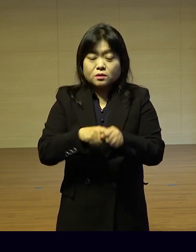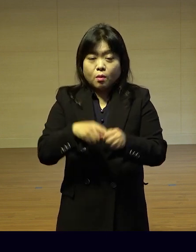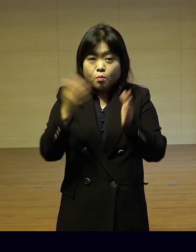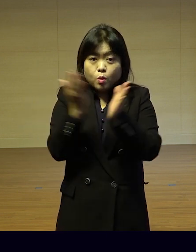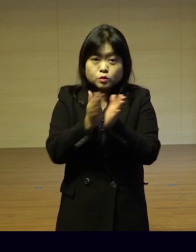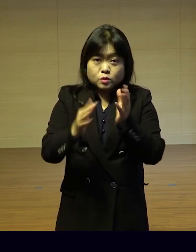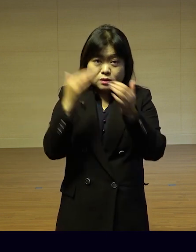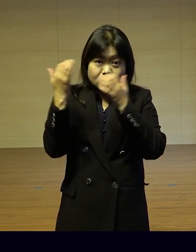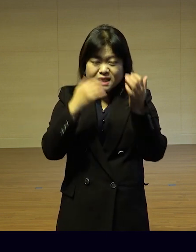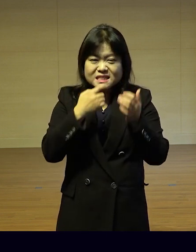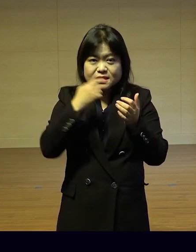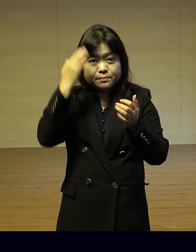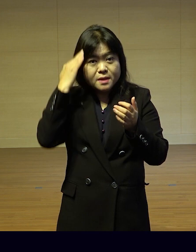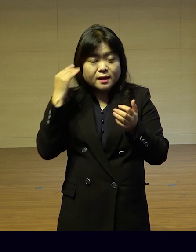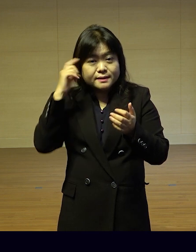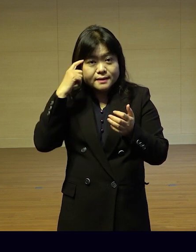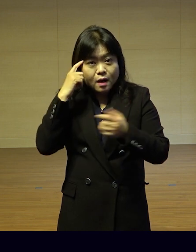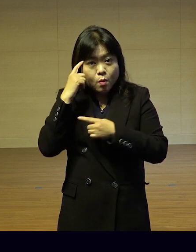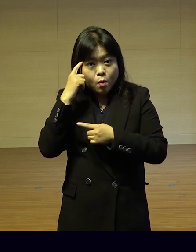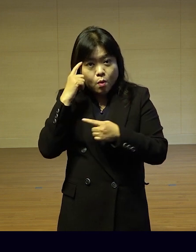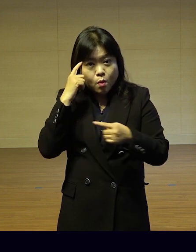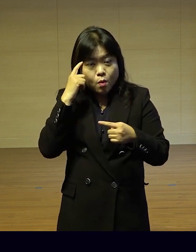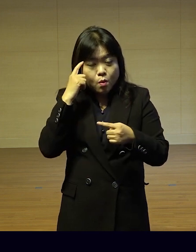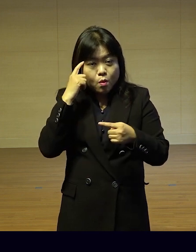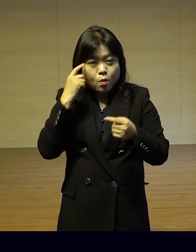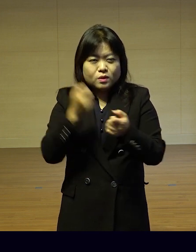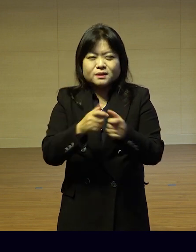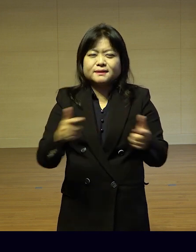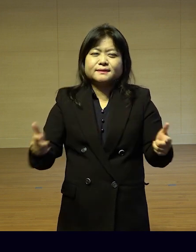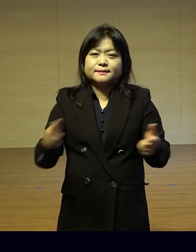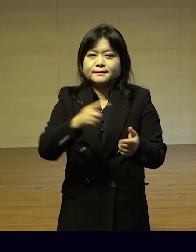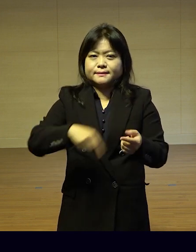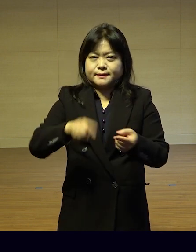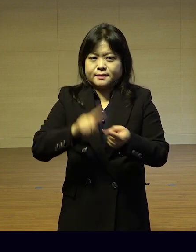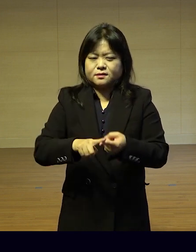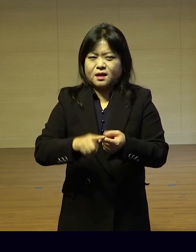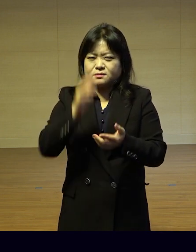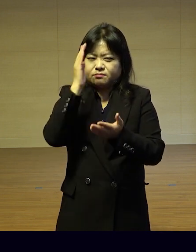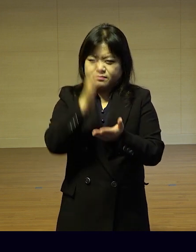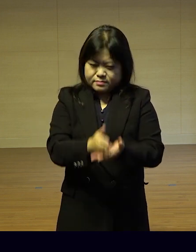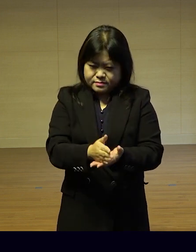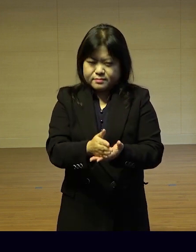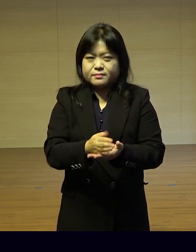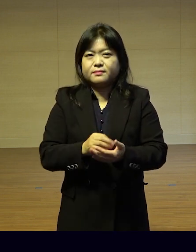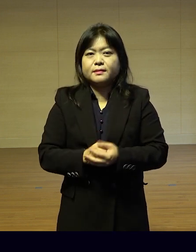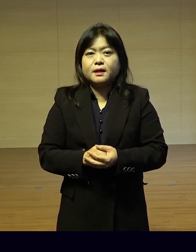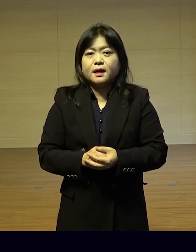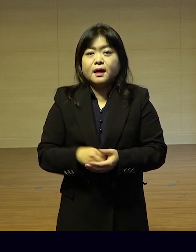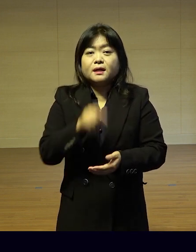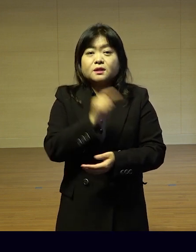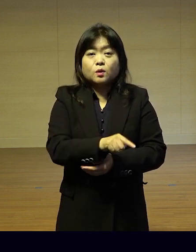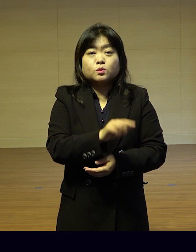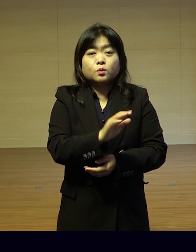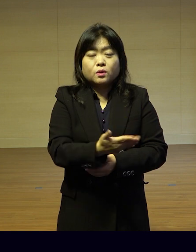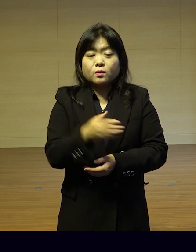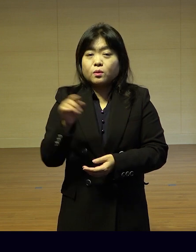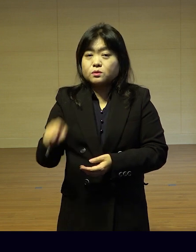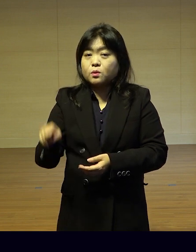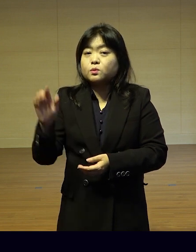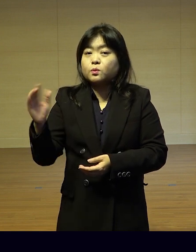혼동하는 흑백 사고, 이런 사유를 우리가 지양해서 이것도